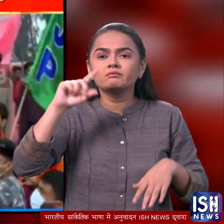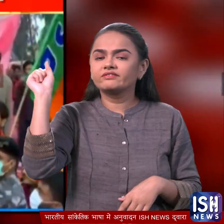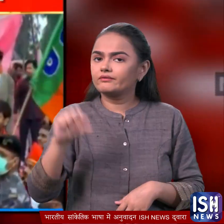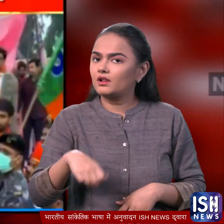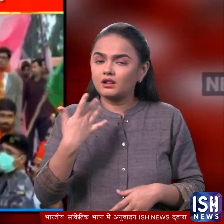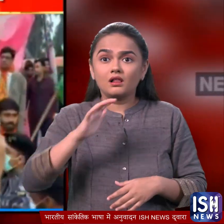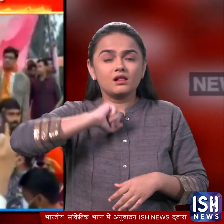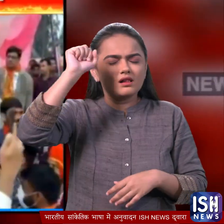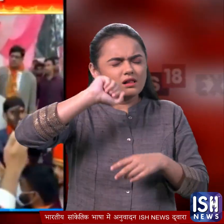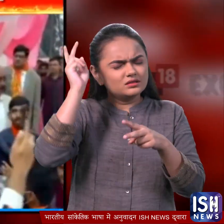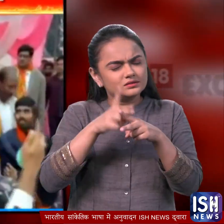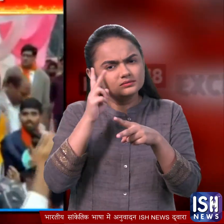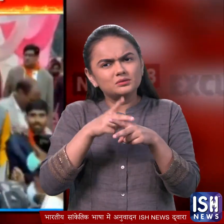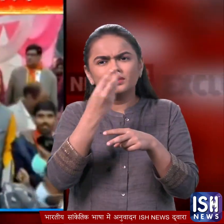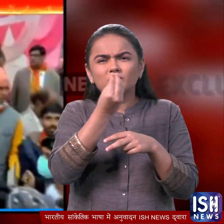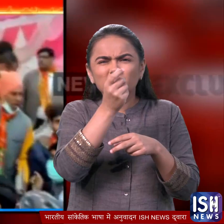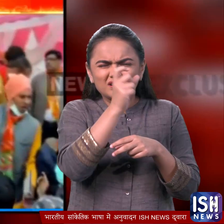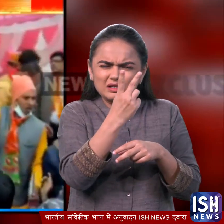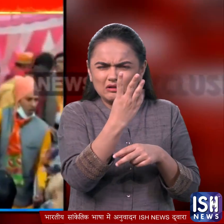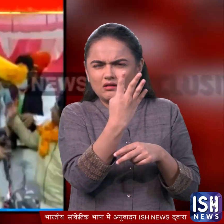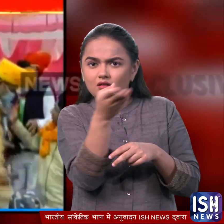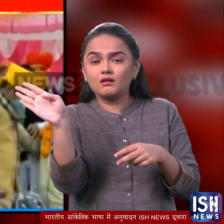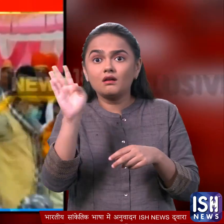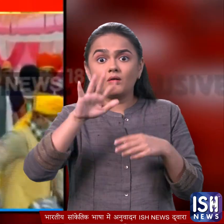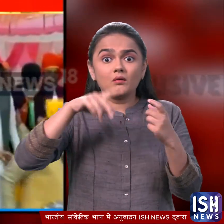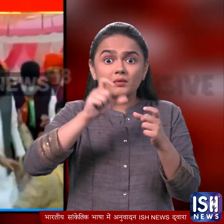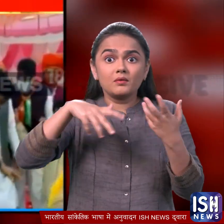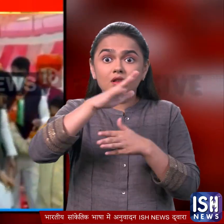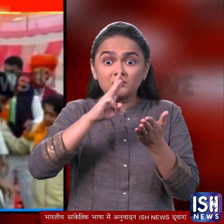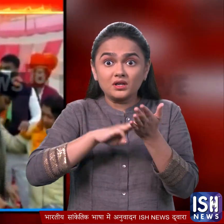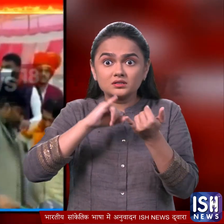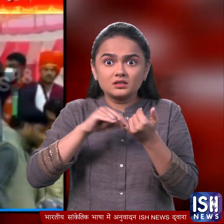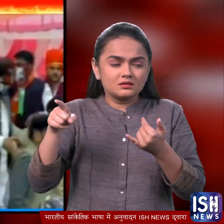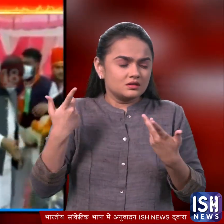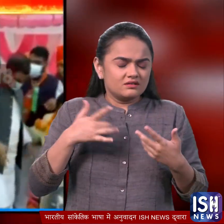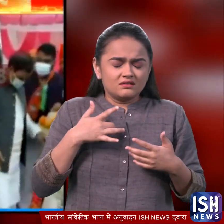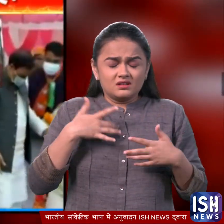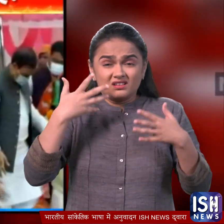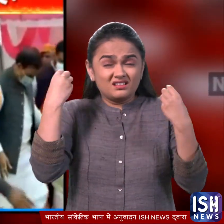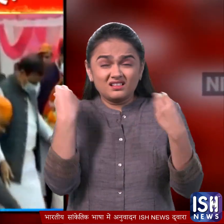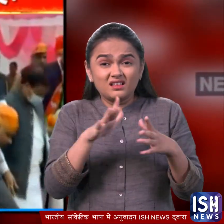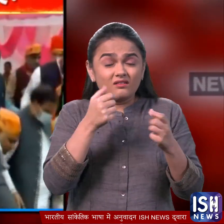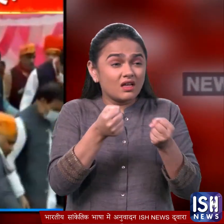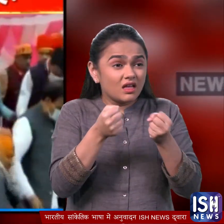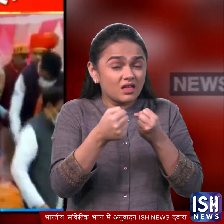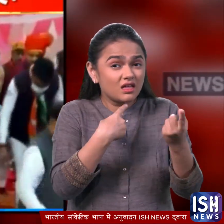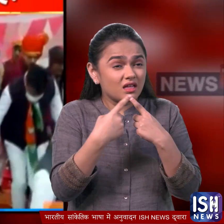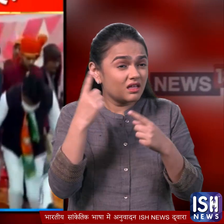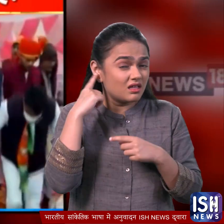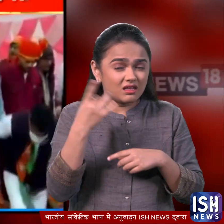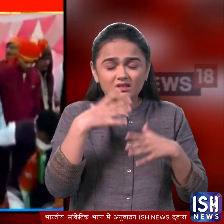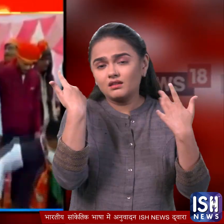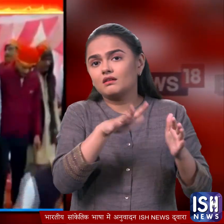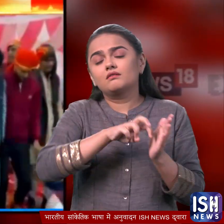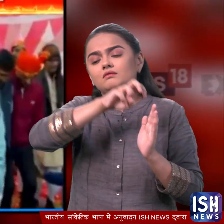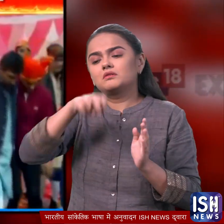वो कामयाब नहीं हुए। नारेबाजी करने वाले कुछ ही लोग वहां से हटे। नौबत यह आ गई कि महेश शर्मा खुद हार मानकर मंच से उतरकर चले गए, जिसके